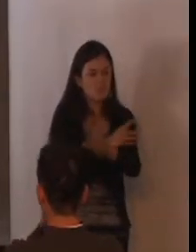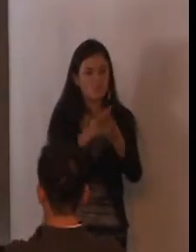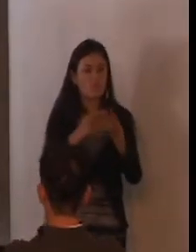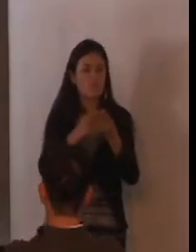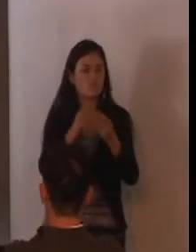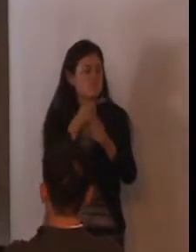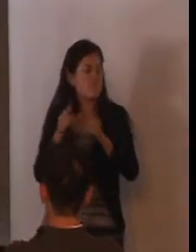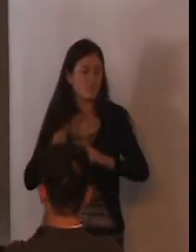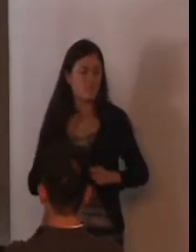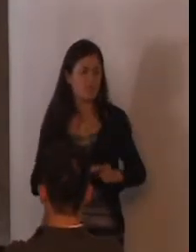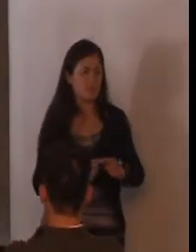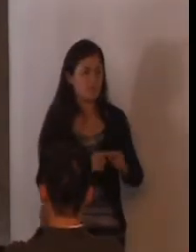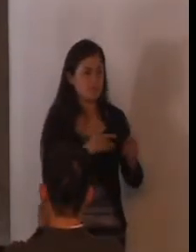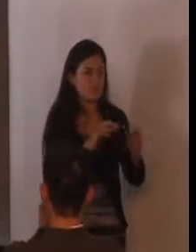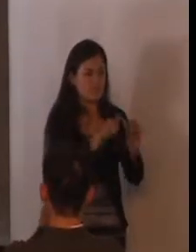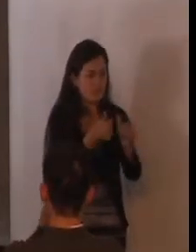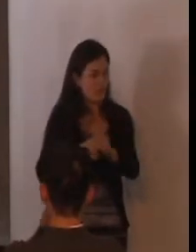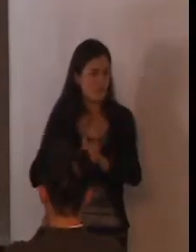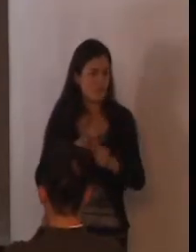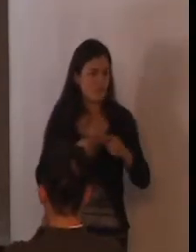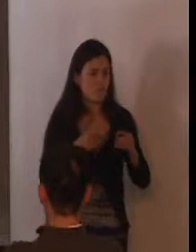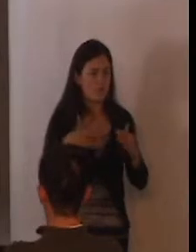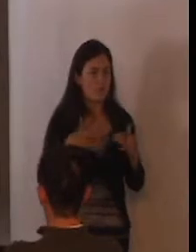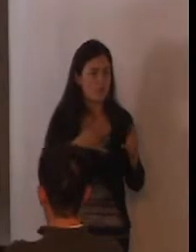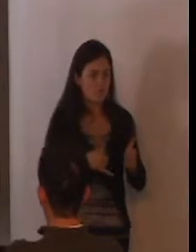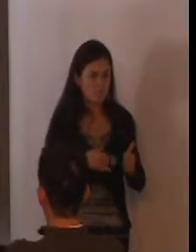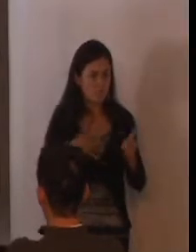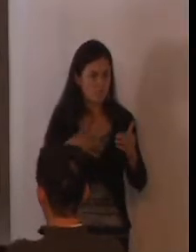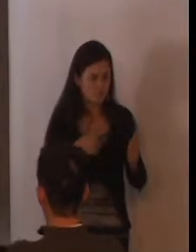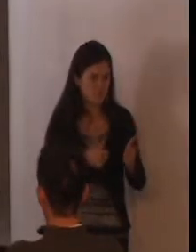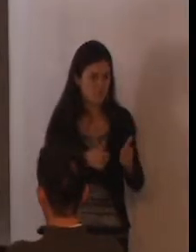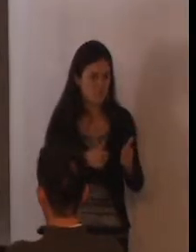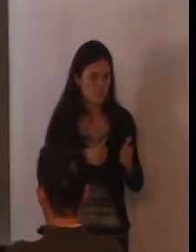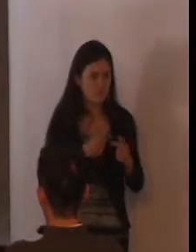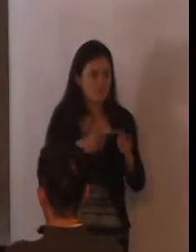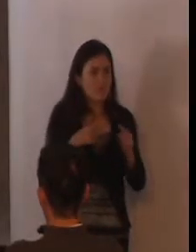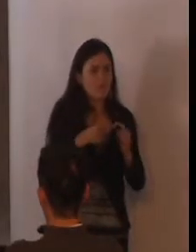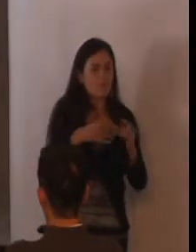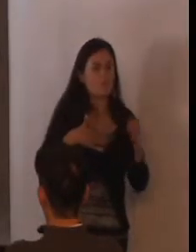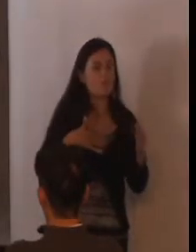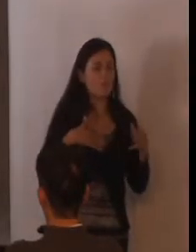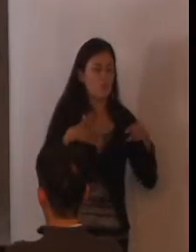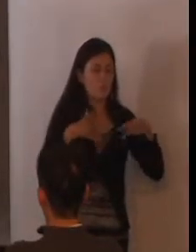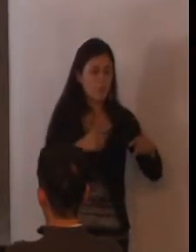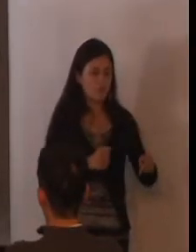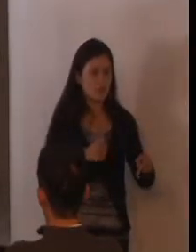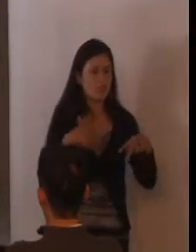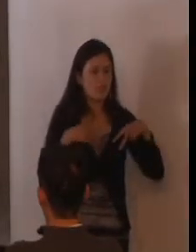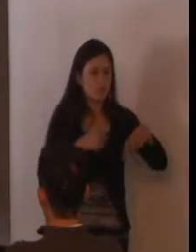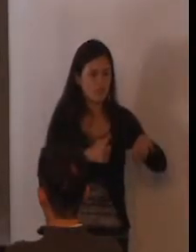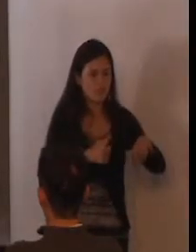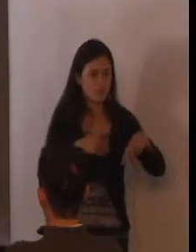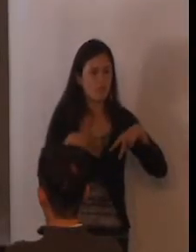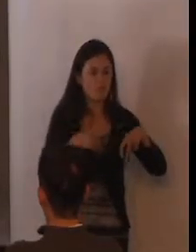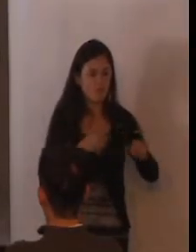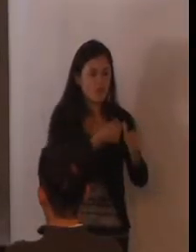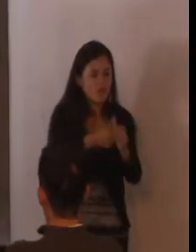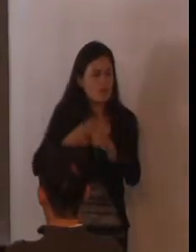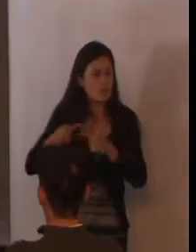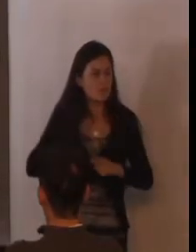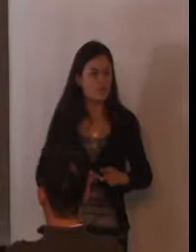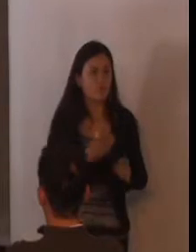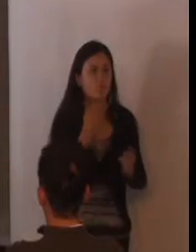hace similares, y es que todas las personas con síndrome de Down tienen una discapacidad intelectual. Por lo tanto, elaborar